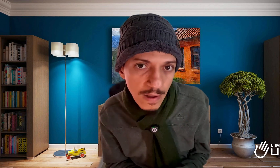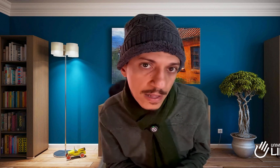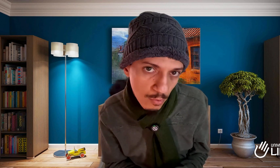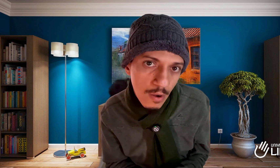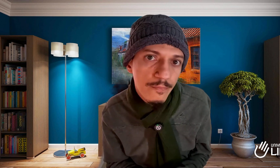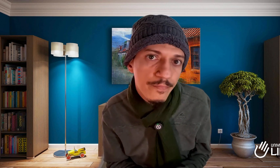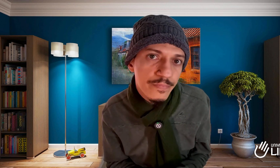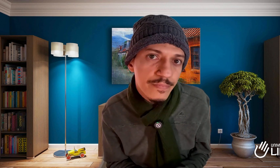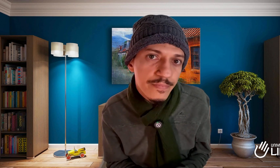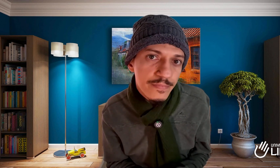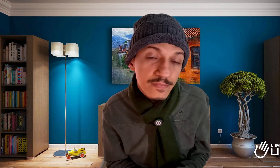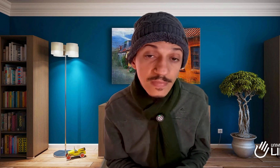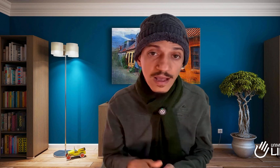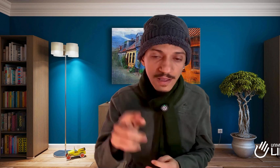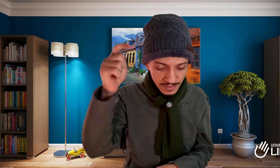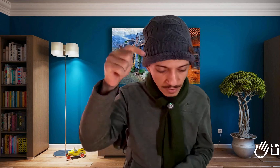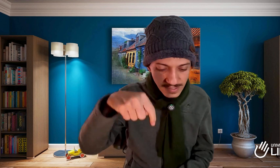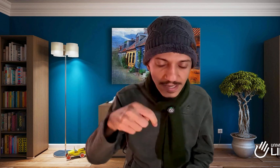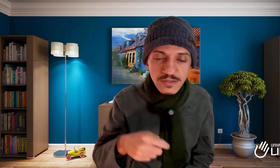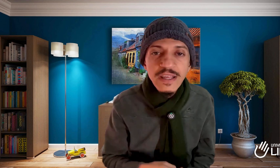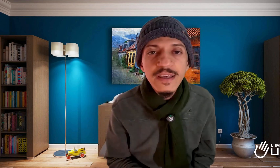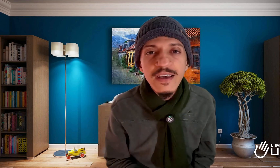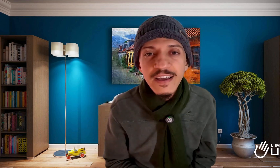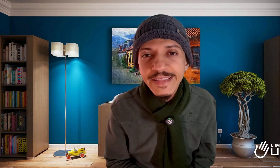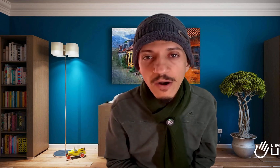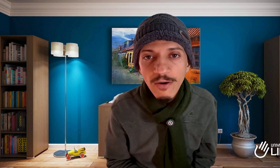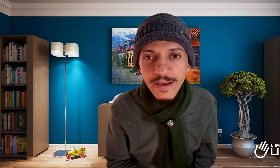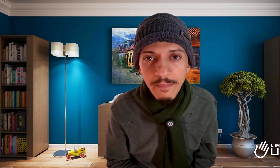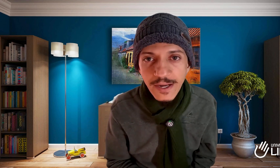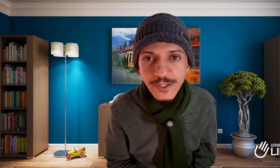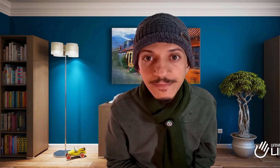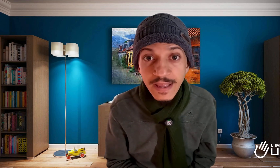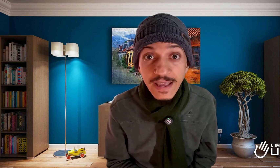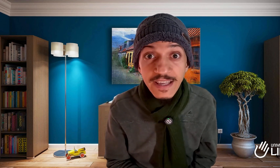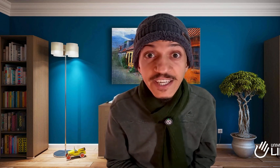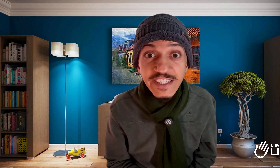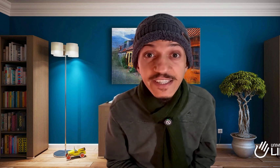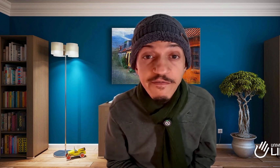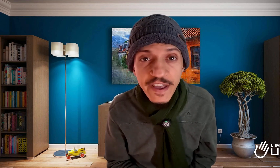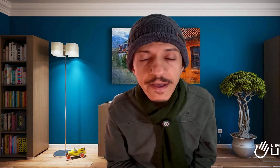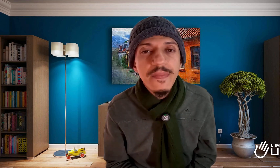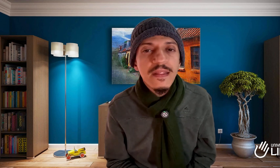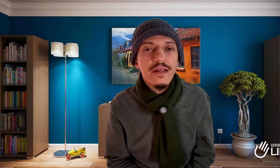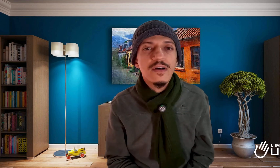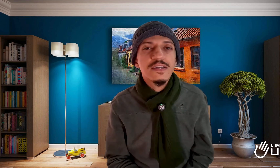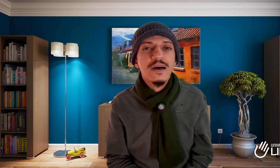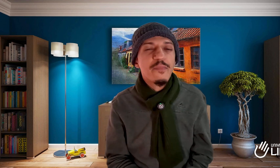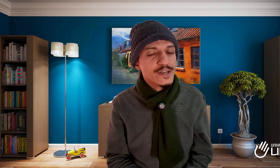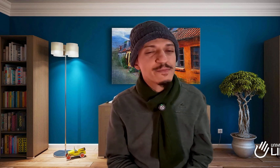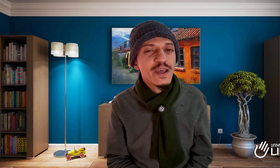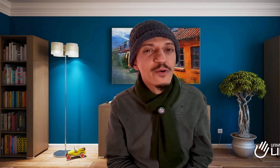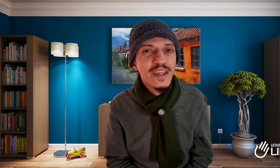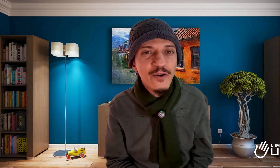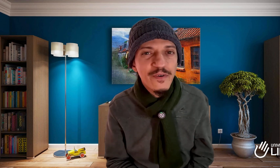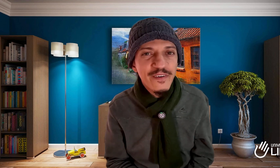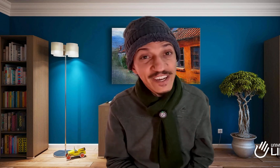atual. Então acesse o link que está logo aqui abaixo e a gente se vê na nossa próxima reunião